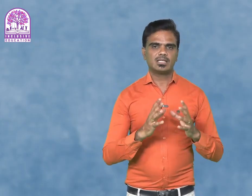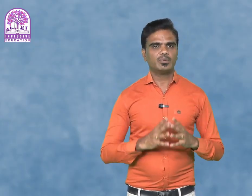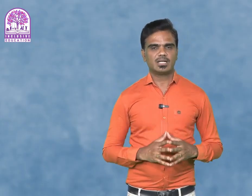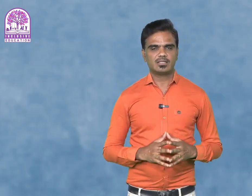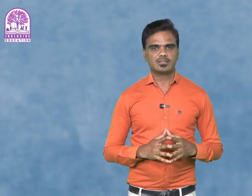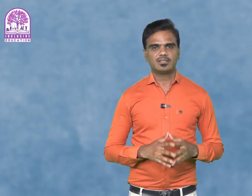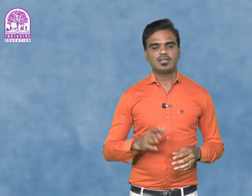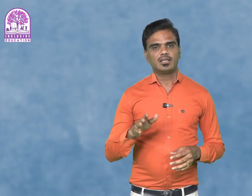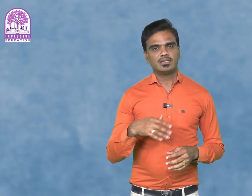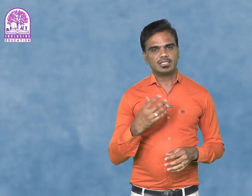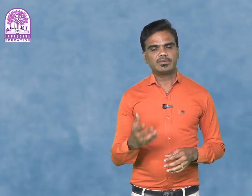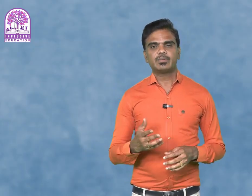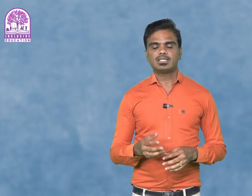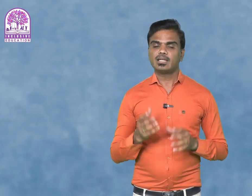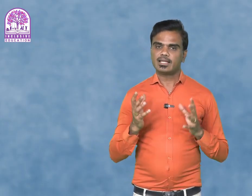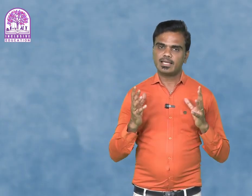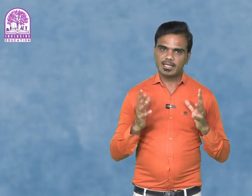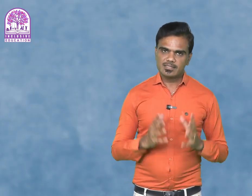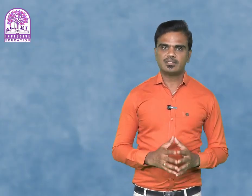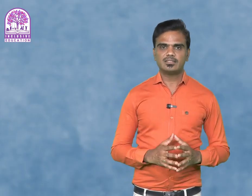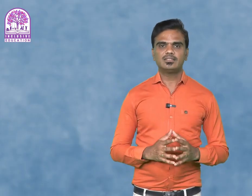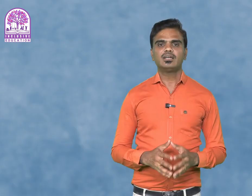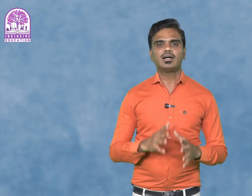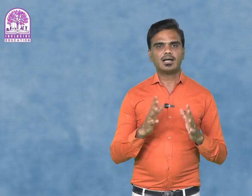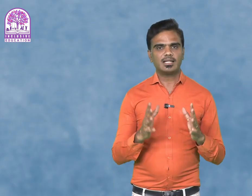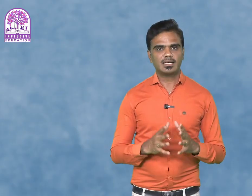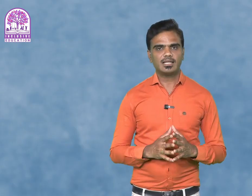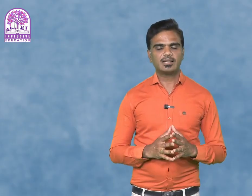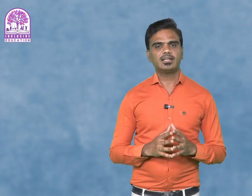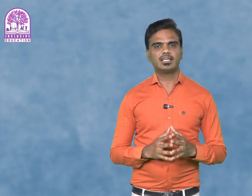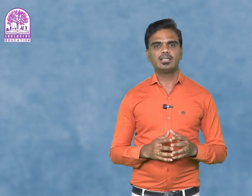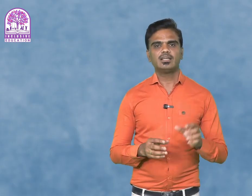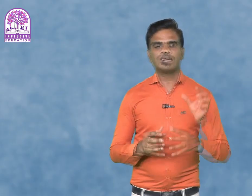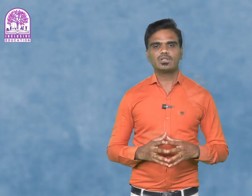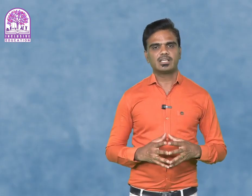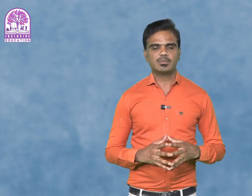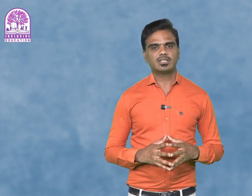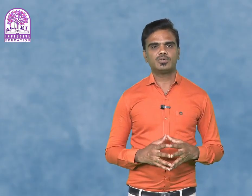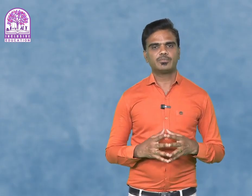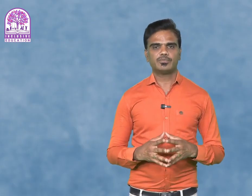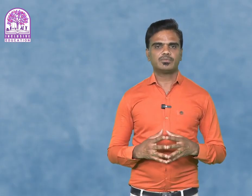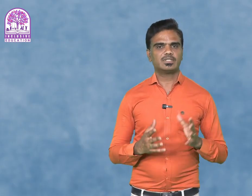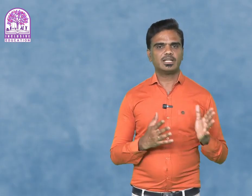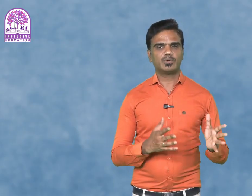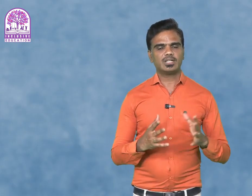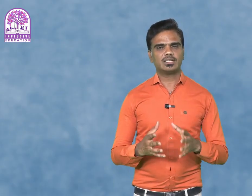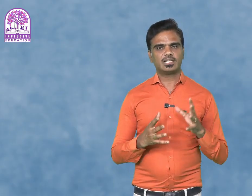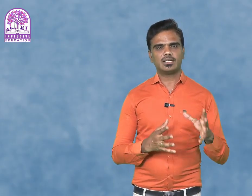பேசிக்காக உள்ள கலர்ஸ். இதை தவிர பார்த்தீங்கன்னா நிறைய கலர்ஸ் இருக்குது. அந்த கலருக்கெலாம் நீங்கள் ஏதாவது ஒரு எக்ஸாம்பிளுக்கு ஒரு என்ன பொருள் அந்த கலரில் இருக்கோ